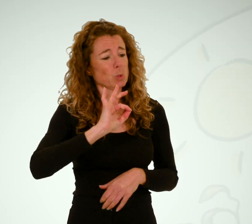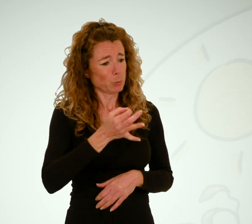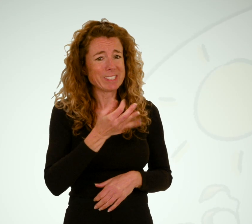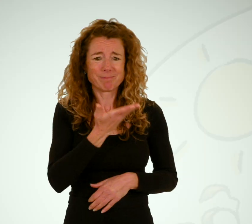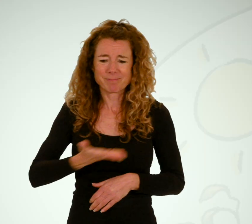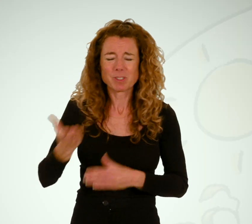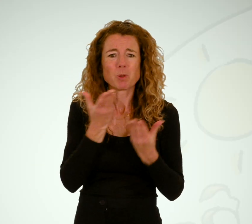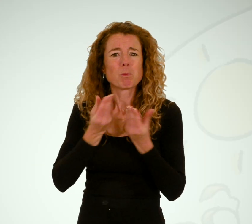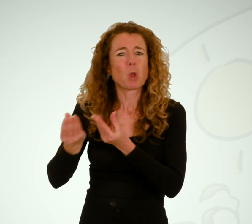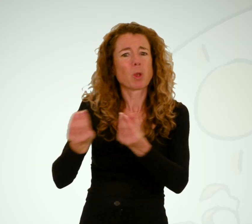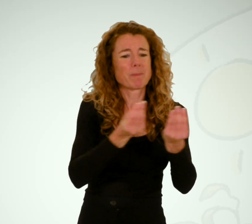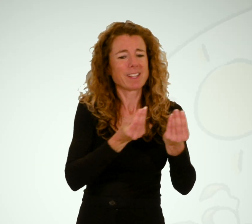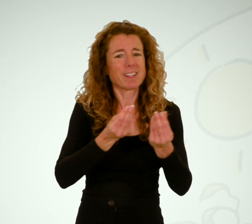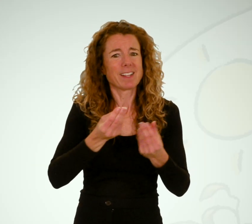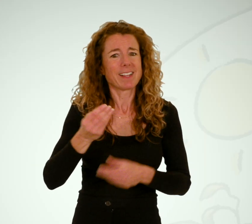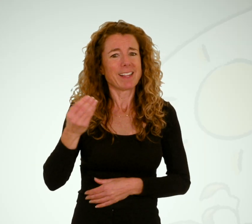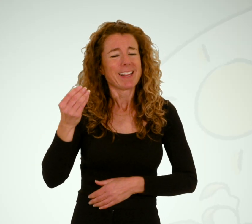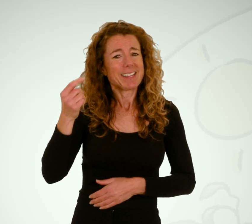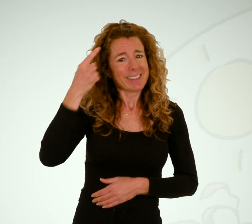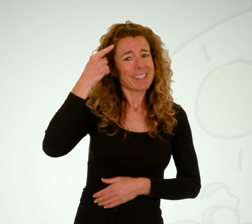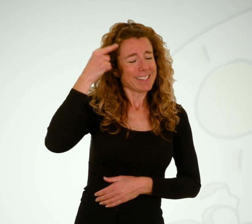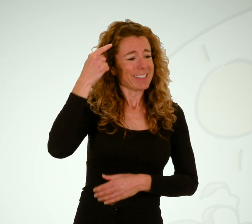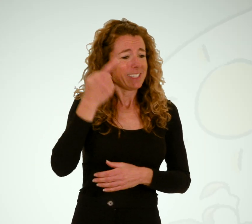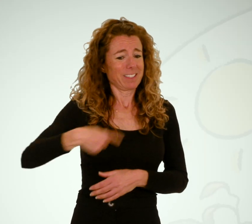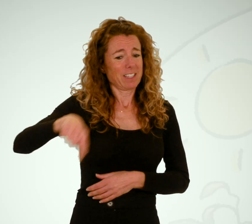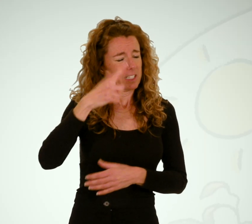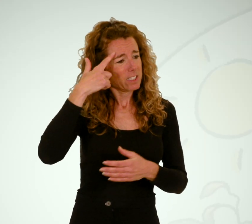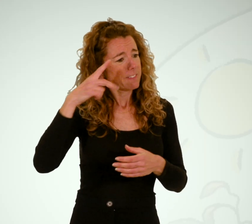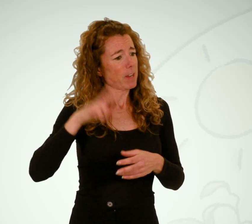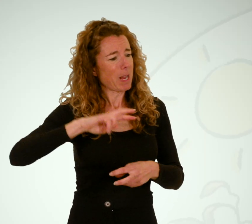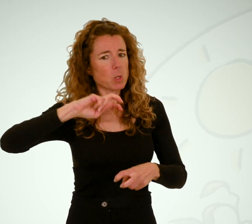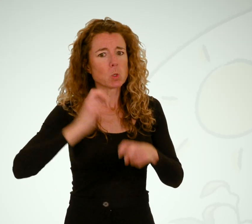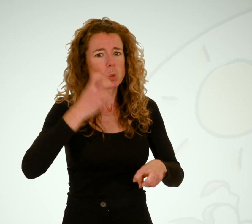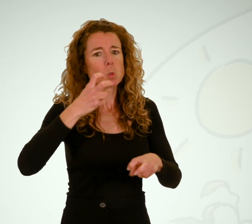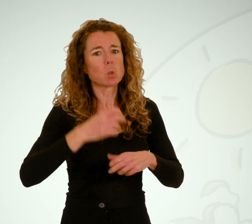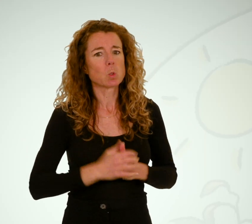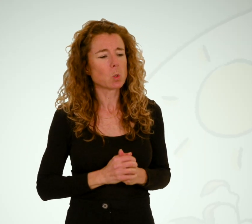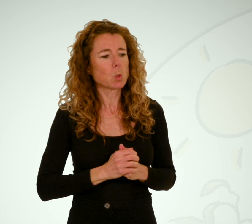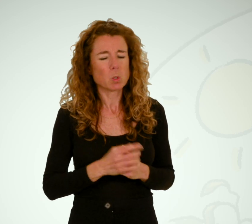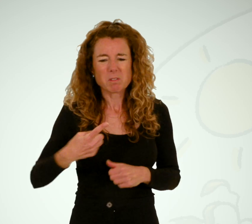Oui, la tête de ce peuple est devenue dure. Ils ont bouché leurs oreilles, ils ont fermé les yeux.